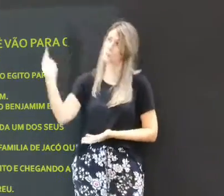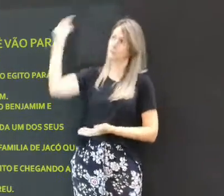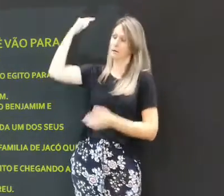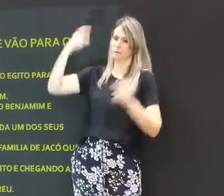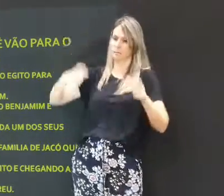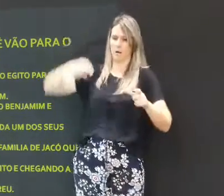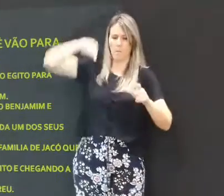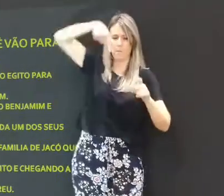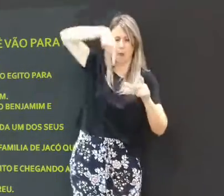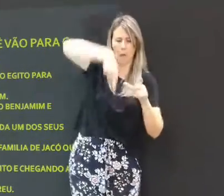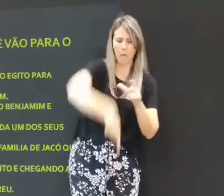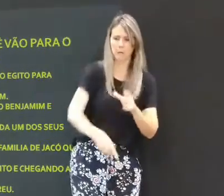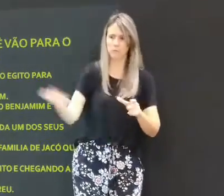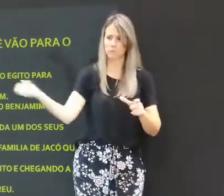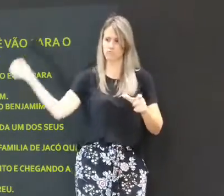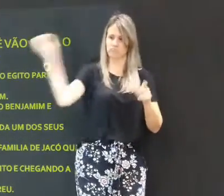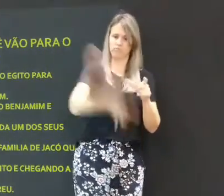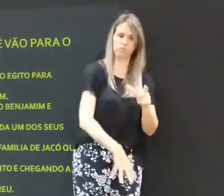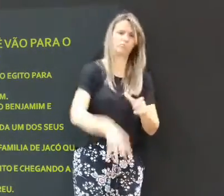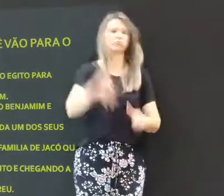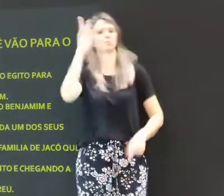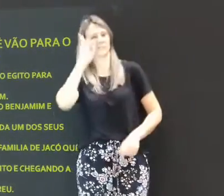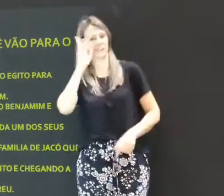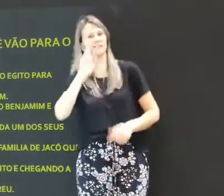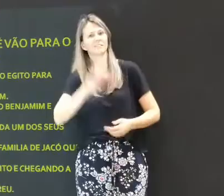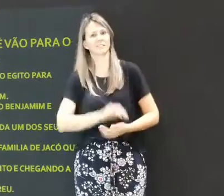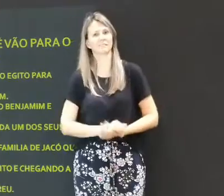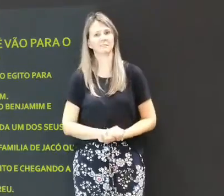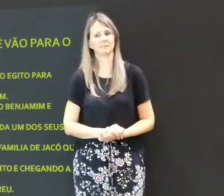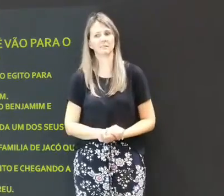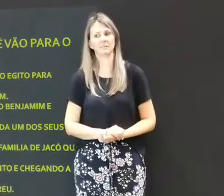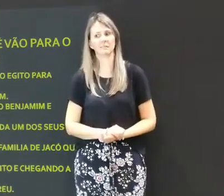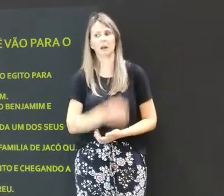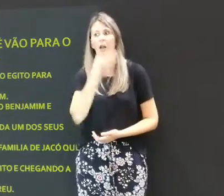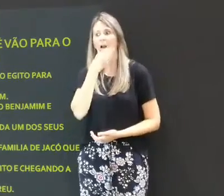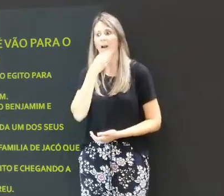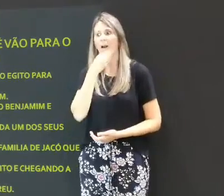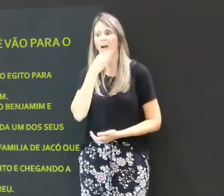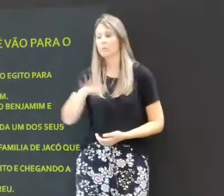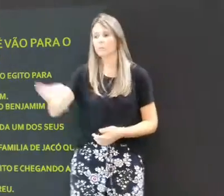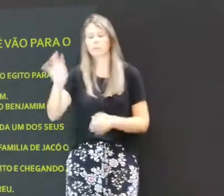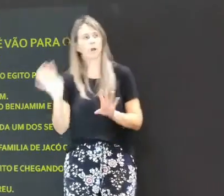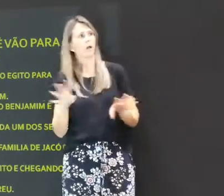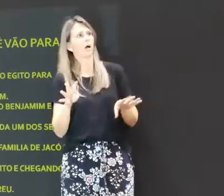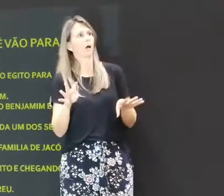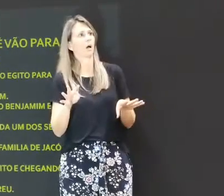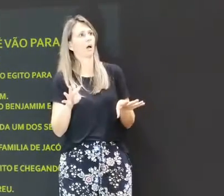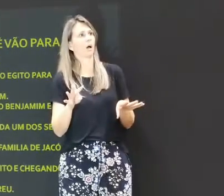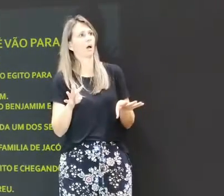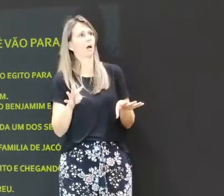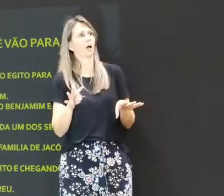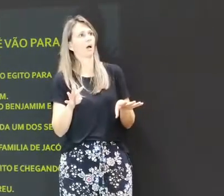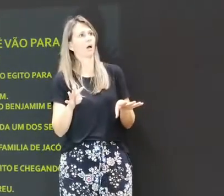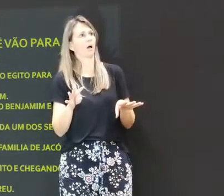Vocês se lembram que vocês me lançaram no poço? Vocês se lembram disso? E os irmãos olharam para ele e não